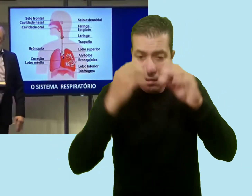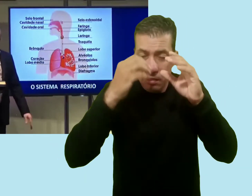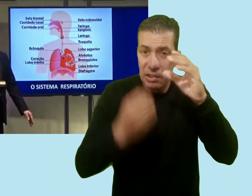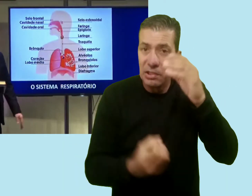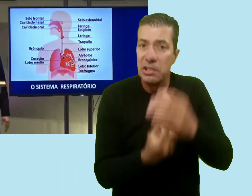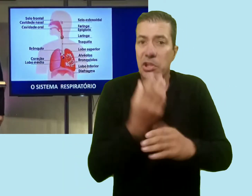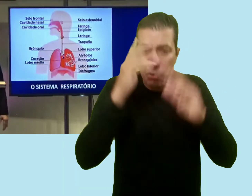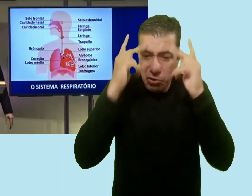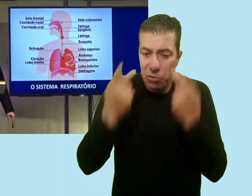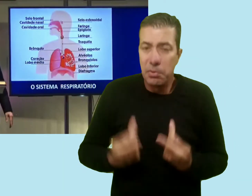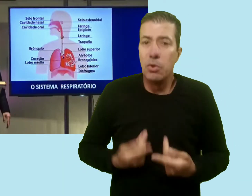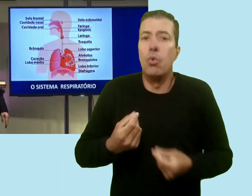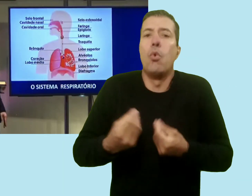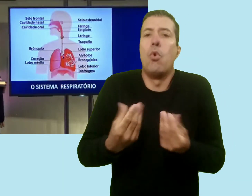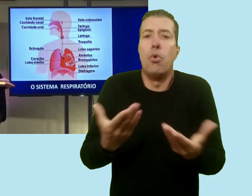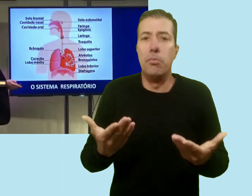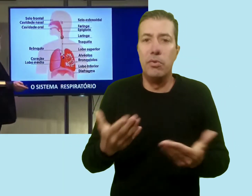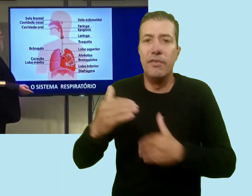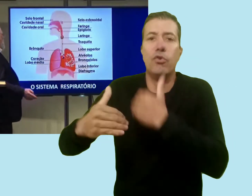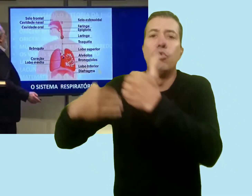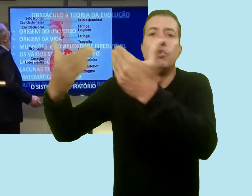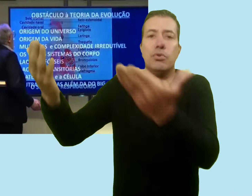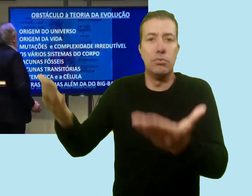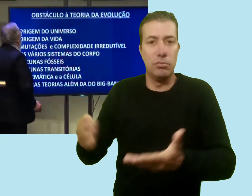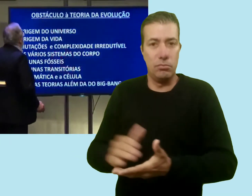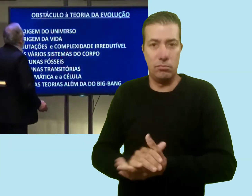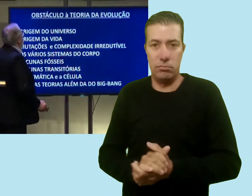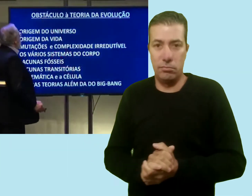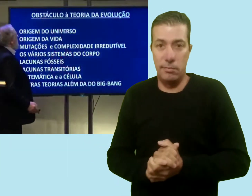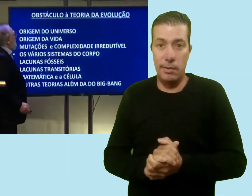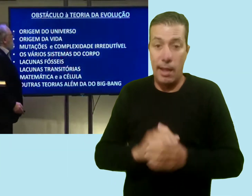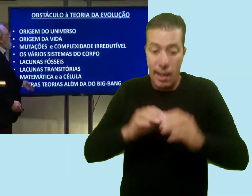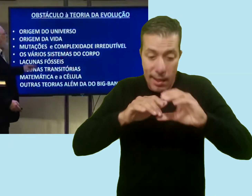humano. Falamos também sobre a célula